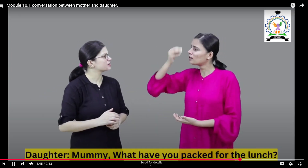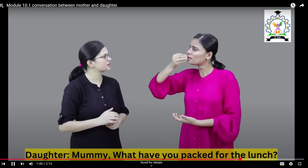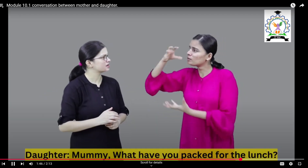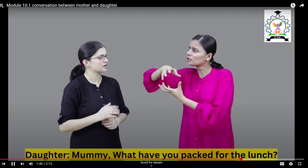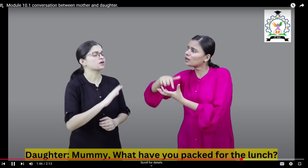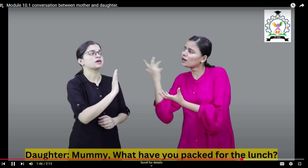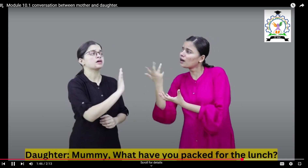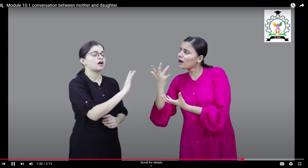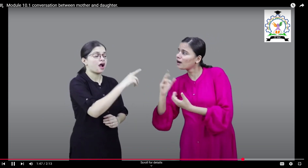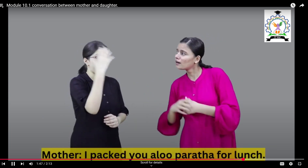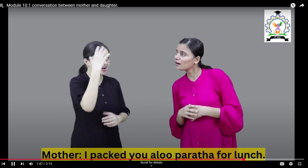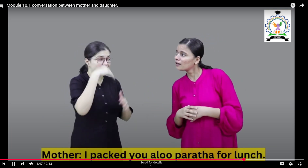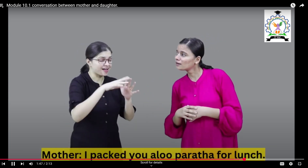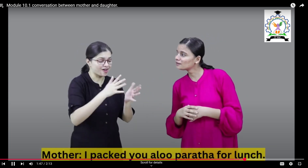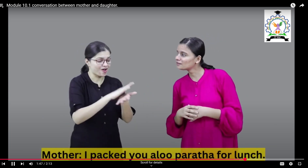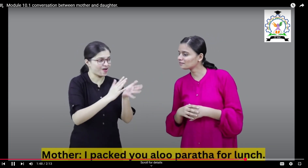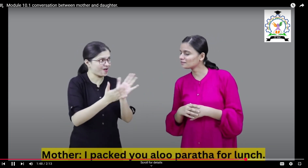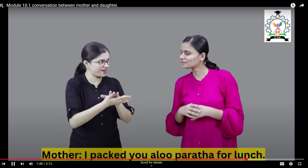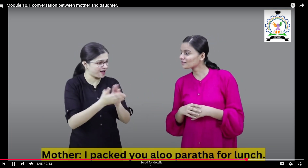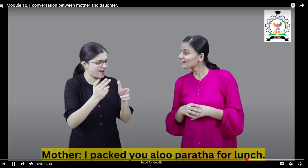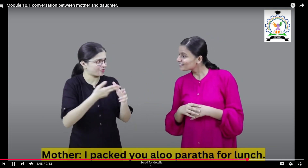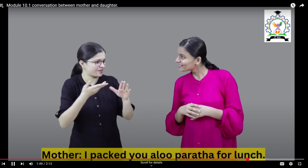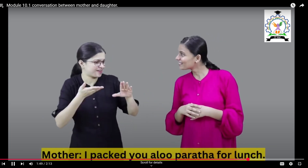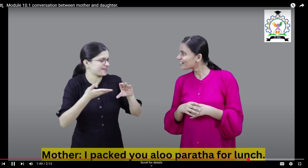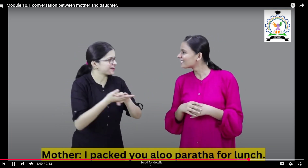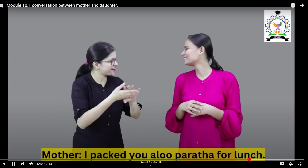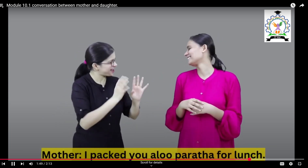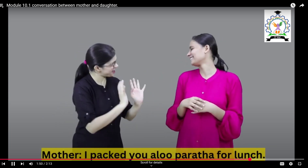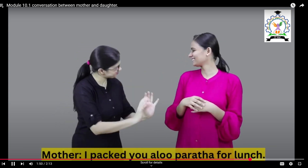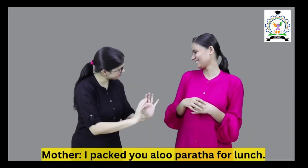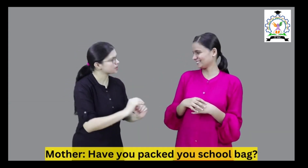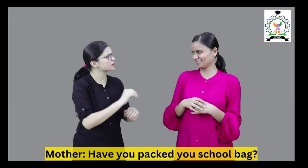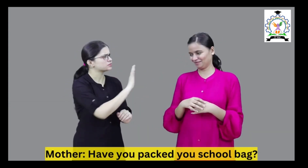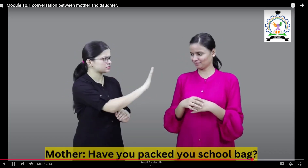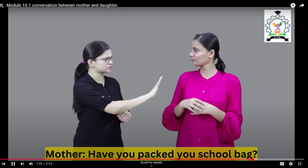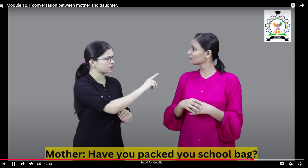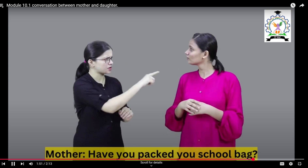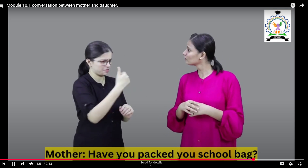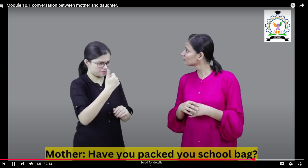माँ, लंच बॉक्स। आलू के पराठे हैं आज लंच बॉक्स में।